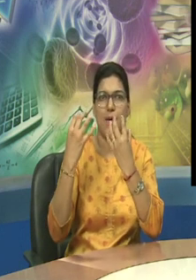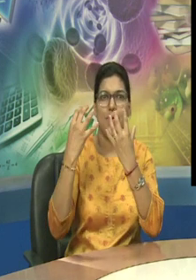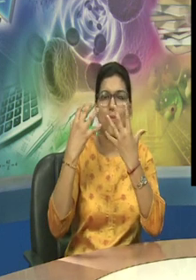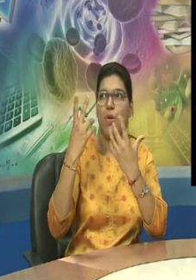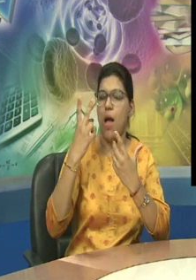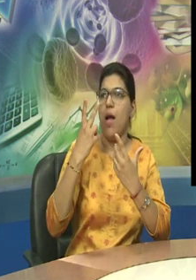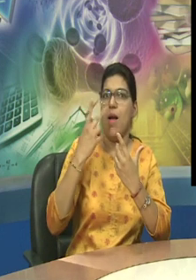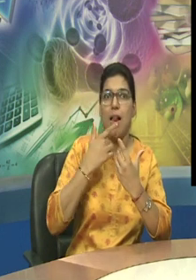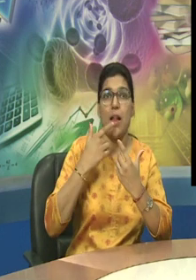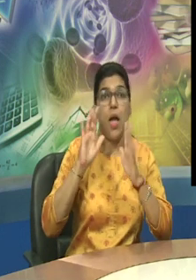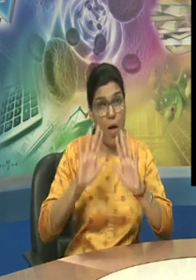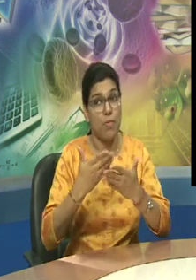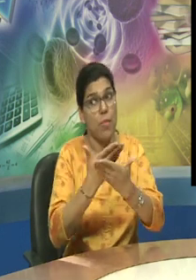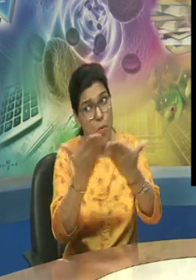मैं भी हो गई लाल।